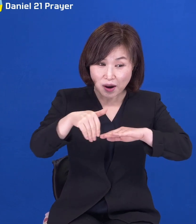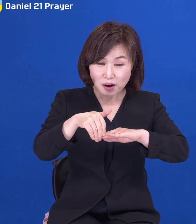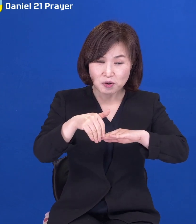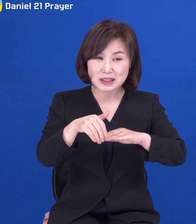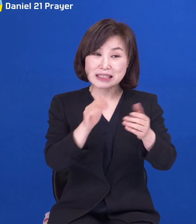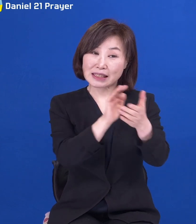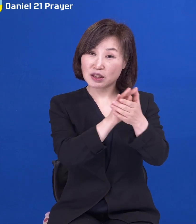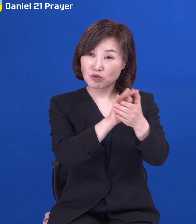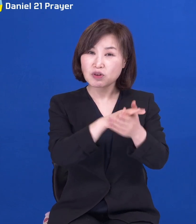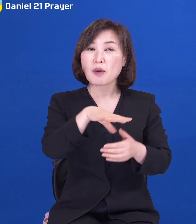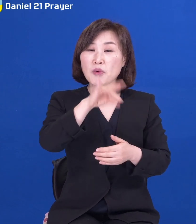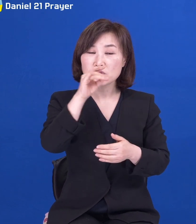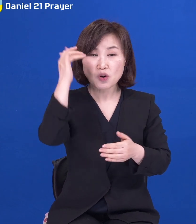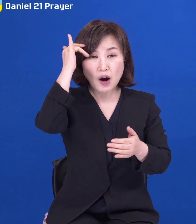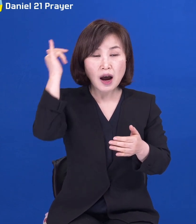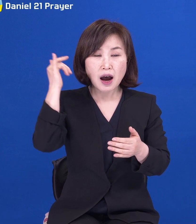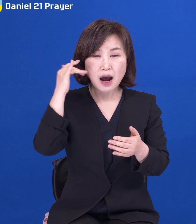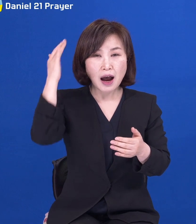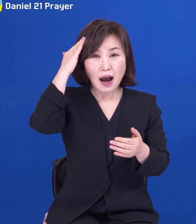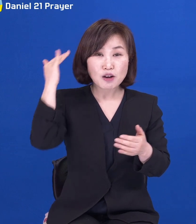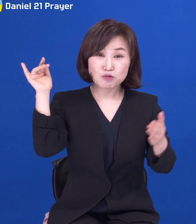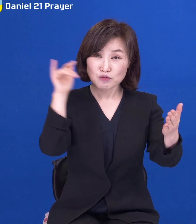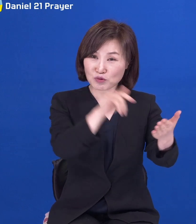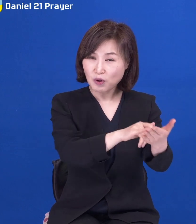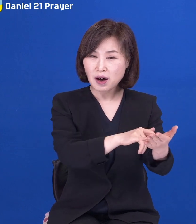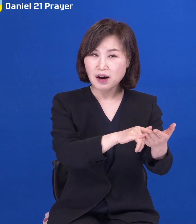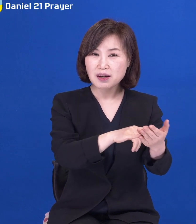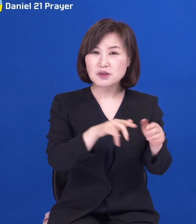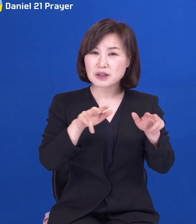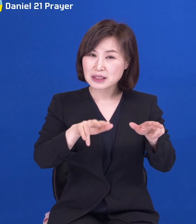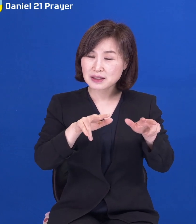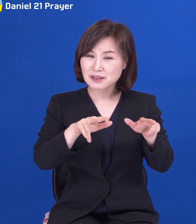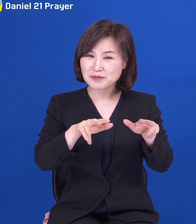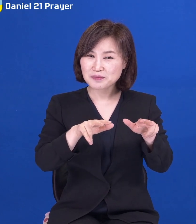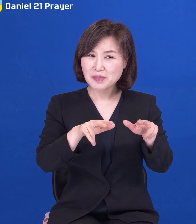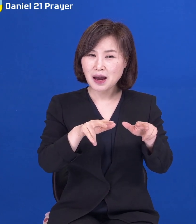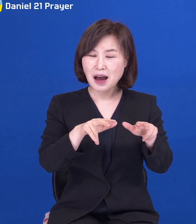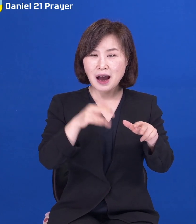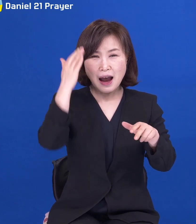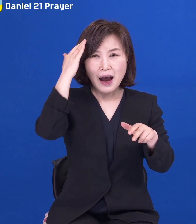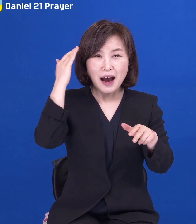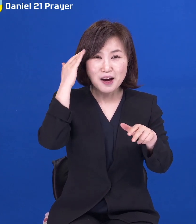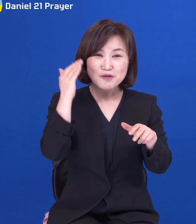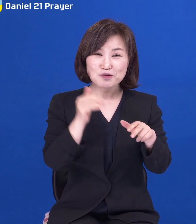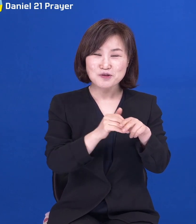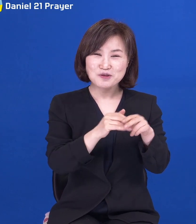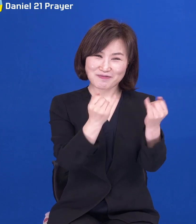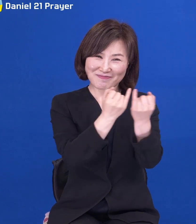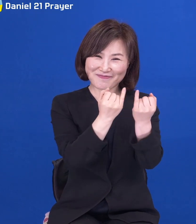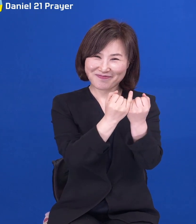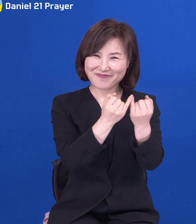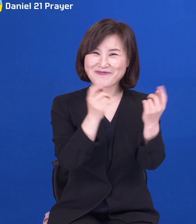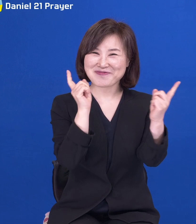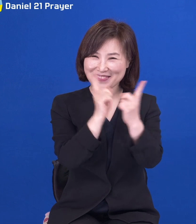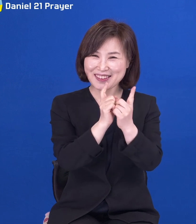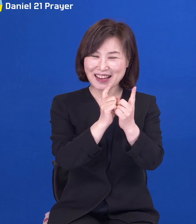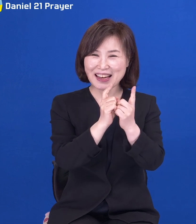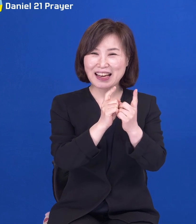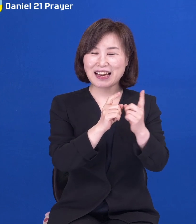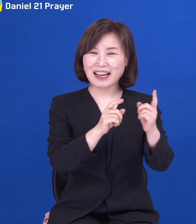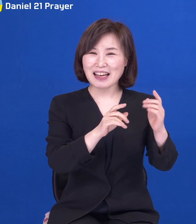한동대학교를 졸업하고 토목도시과를 졸업하고 지금은 한국 여인을 만나서 잘 살고 있습니다. 저희